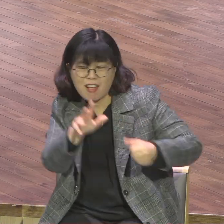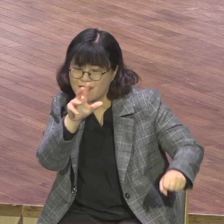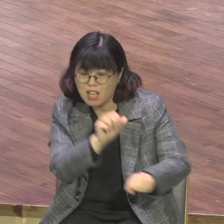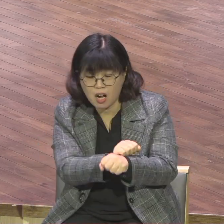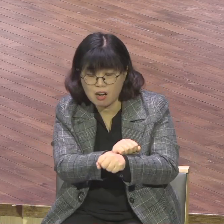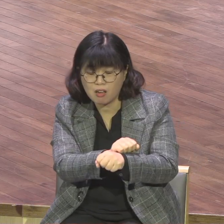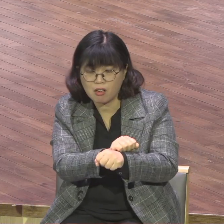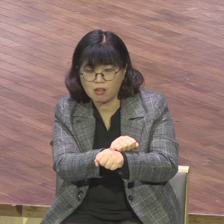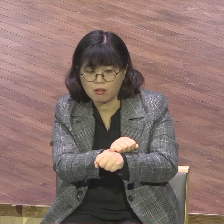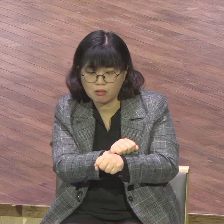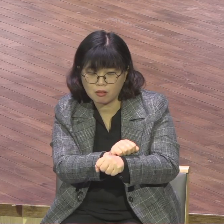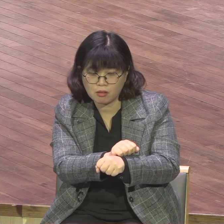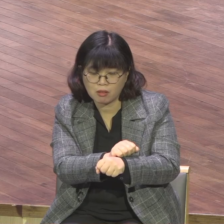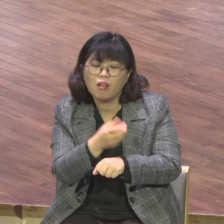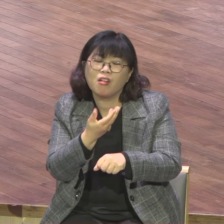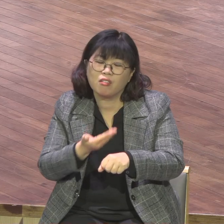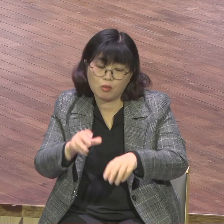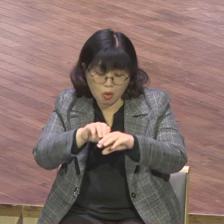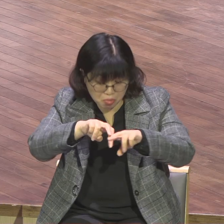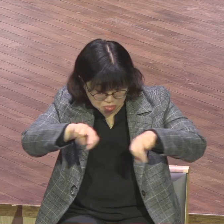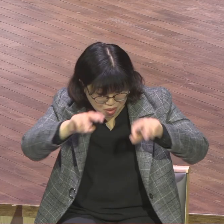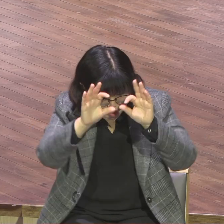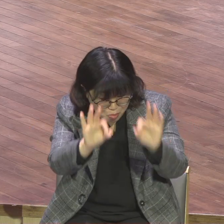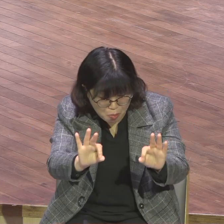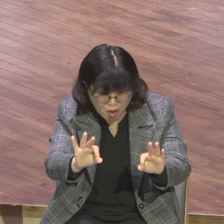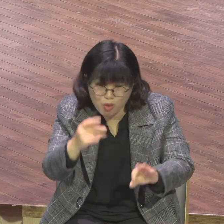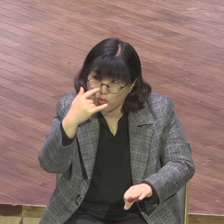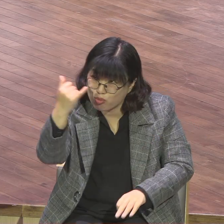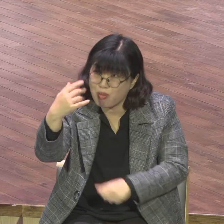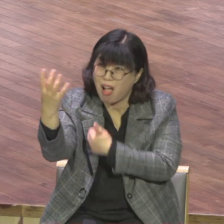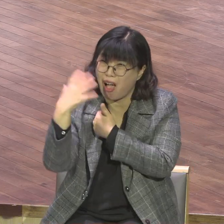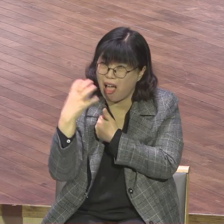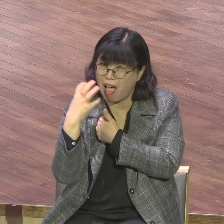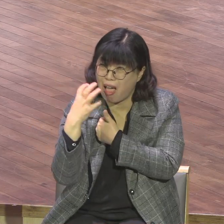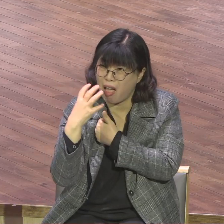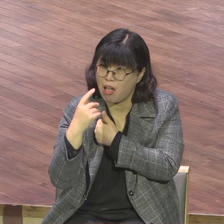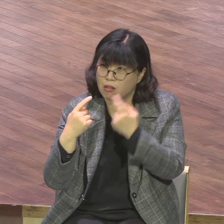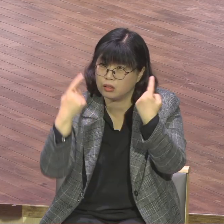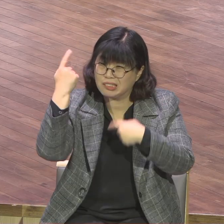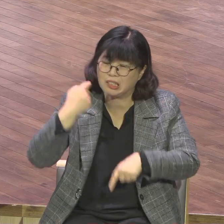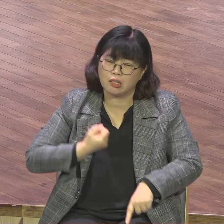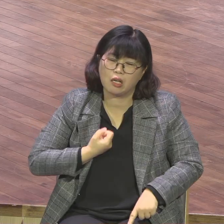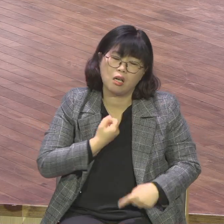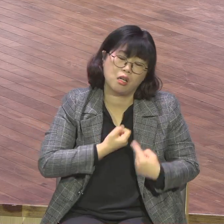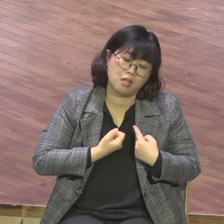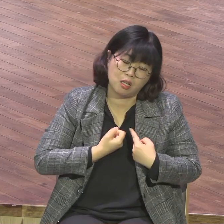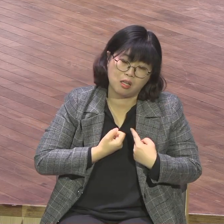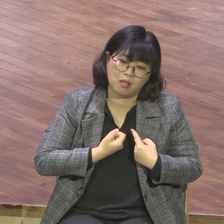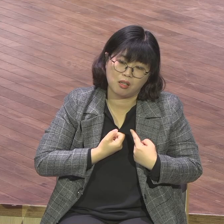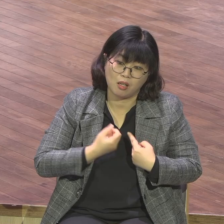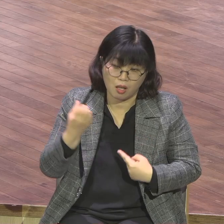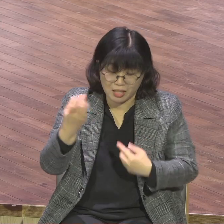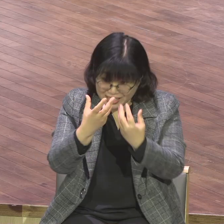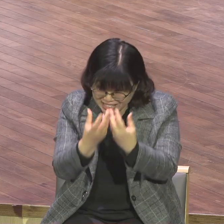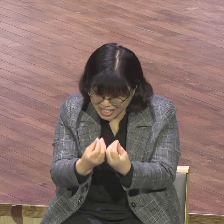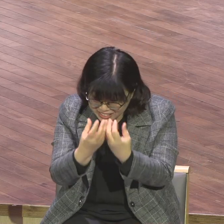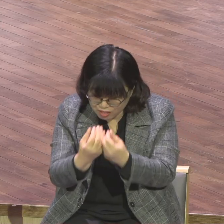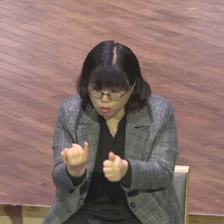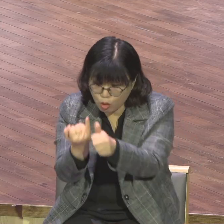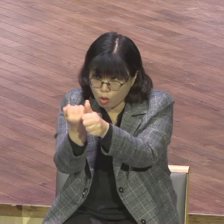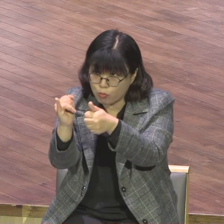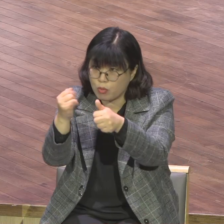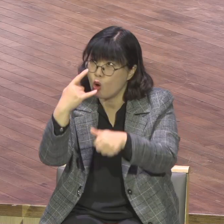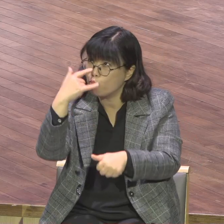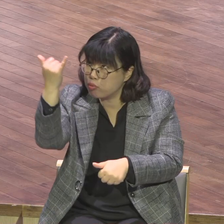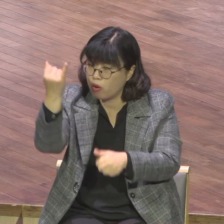뭐 부모가 뭐 저기 지를 낳은 부모가 이혼했다 그 말 못하고 그 영적 문제 심각하게 됩니다. 그